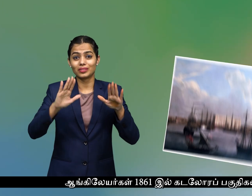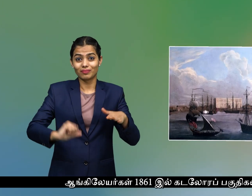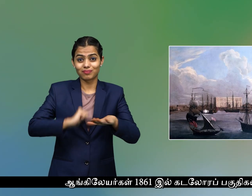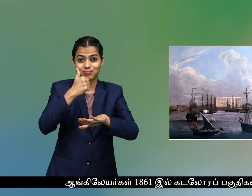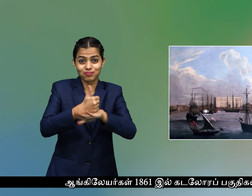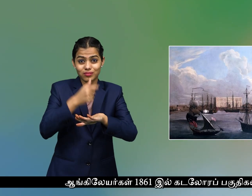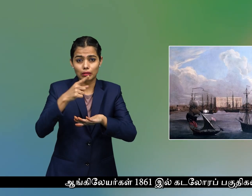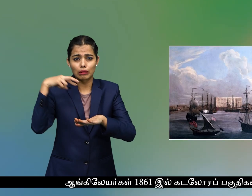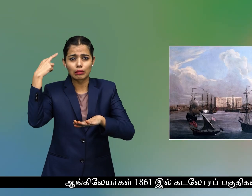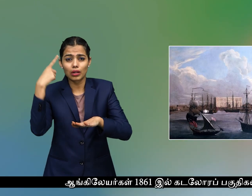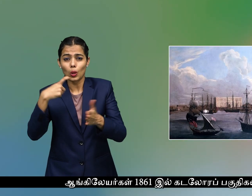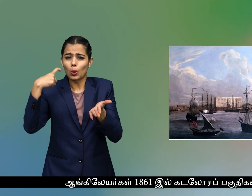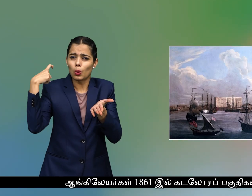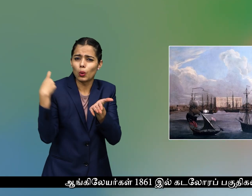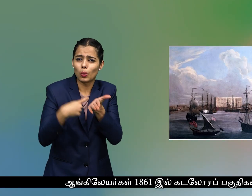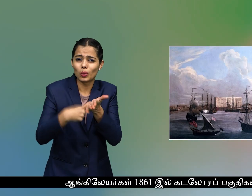ஆங்கிலேயர்கள்